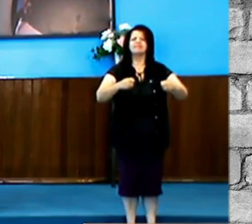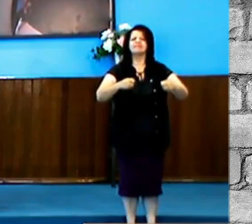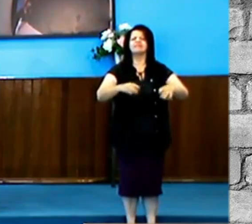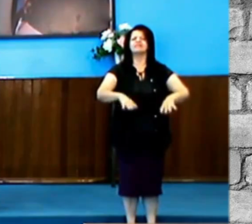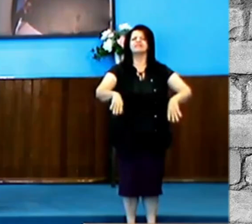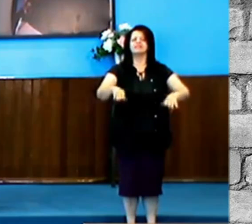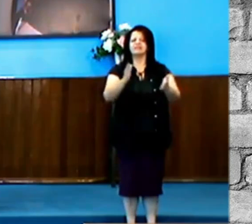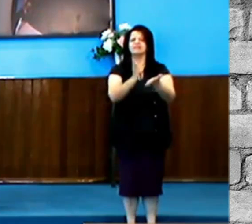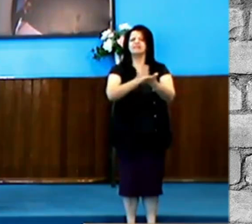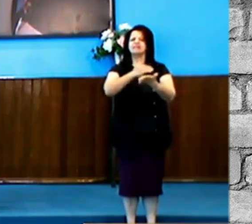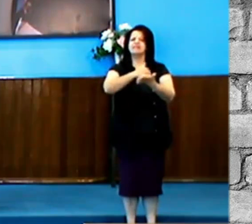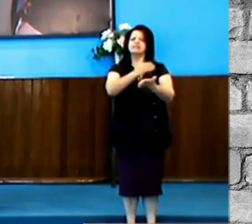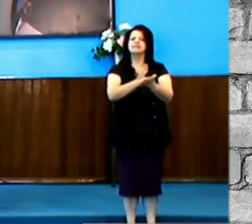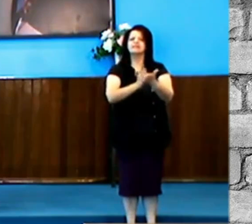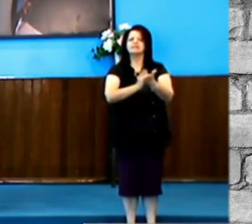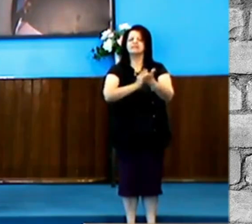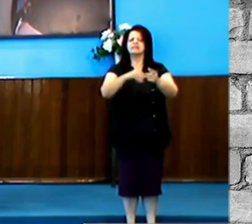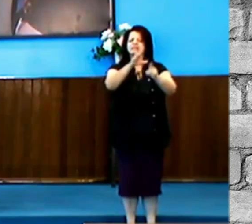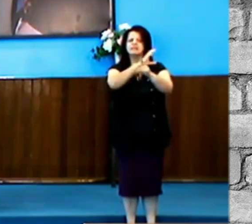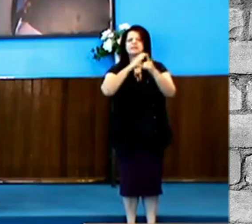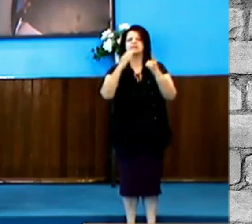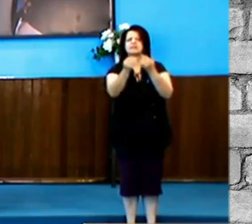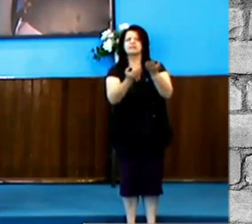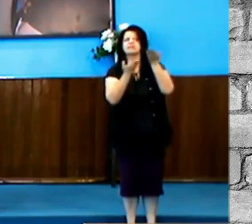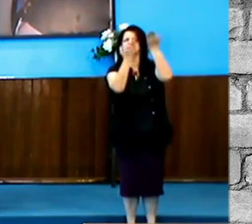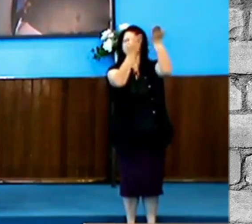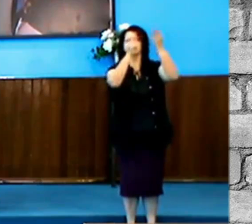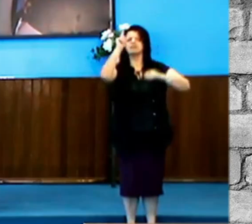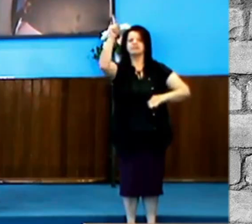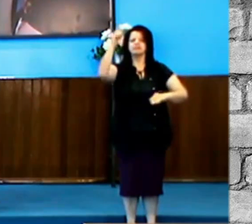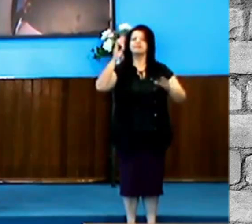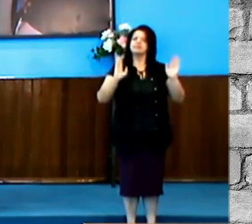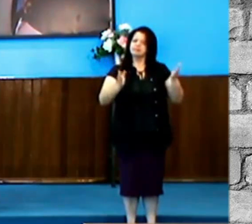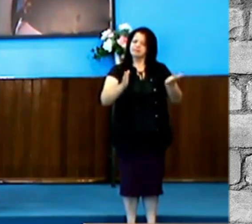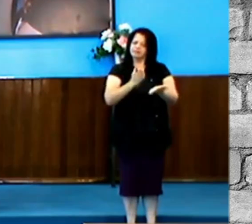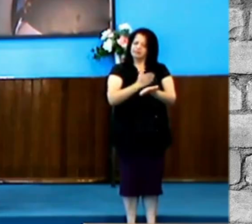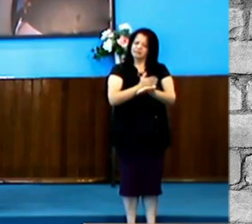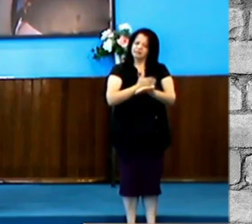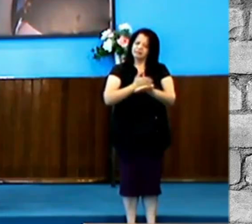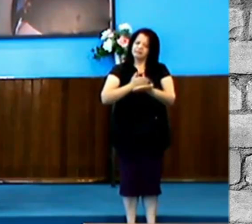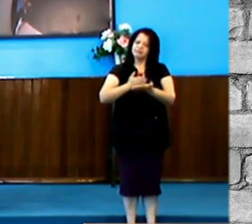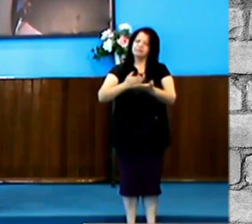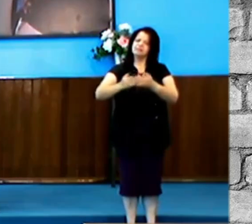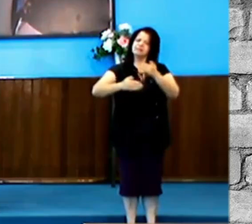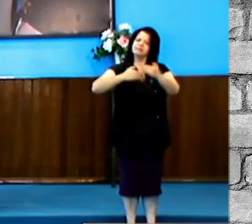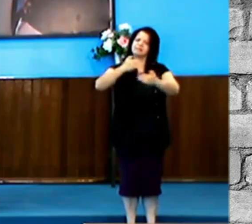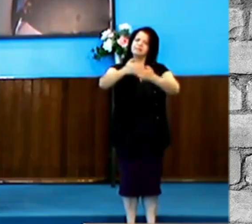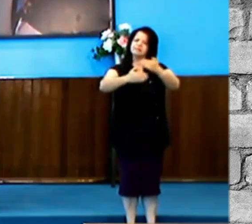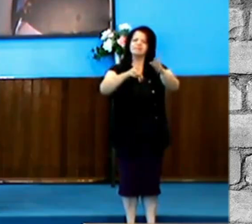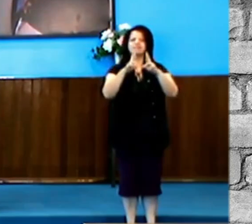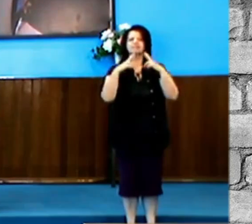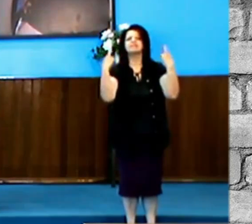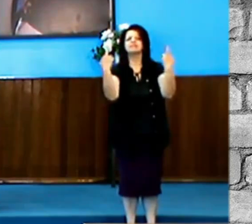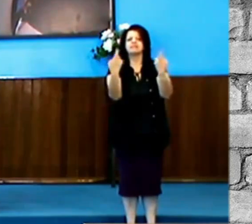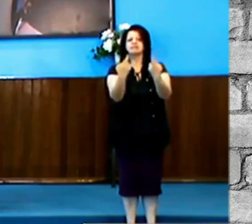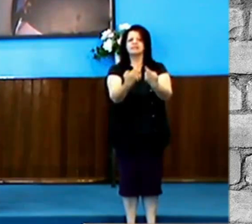partes do culto comum oferecido a Deus. E é isso que nós faremos nessa próxima hora juntos aqui no nosso templo, reunidos e